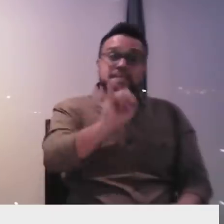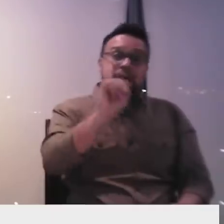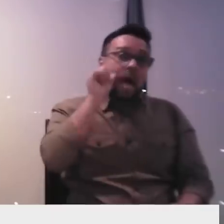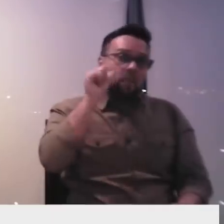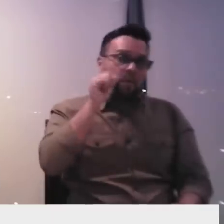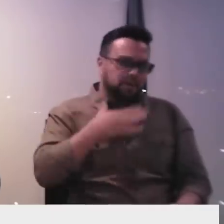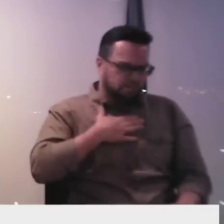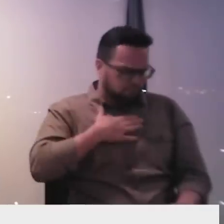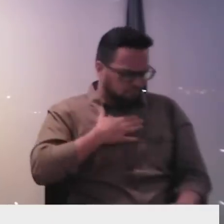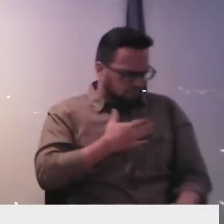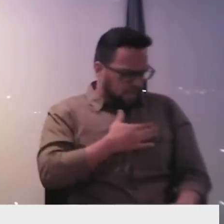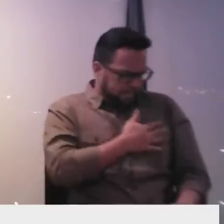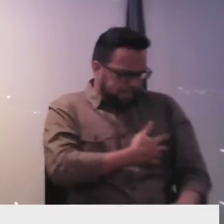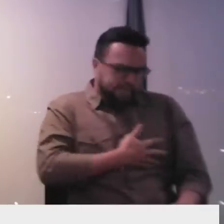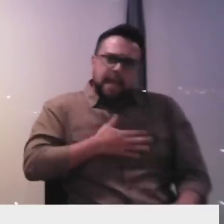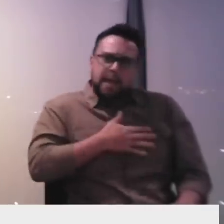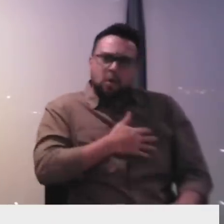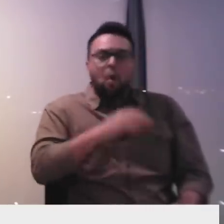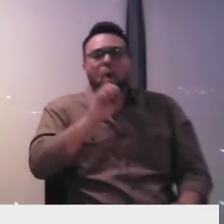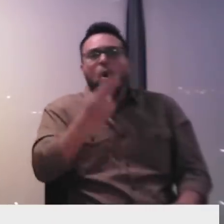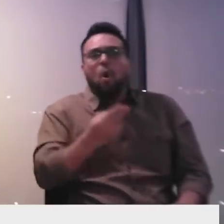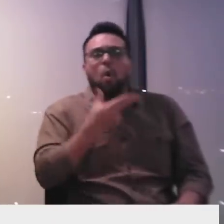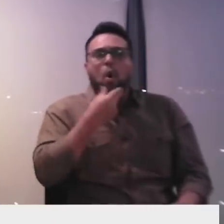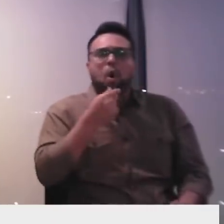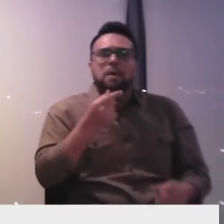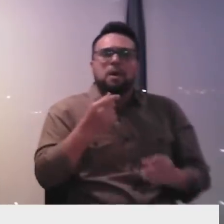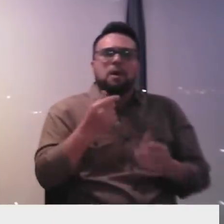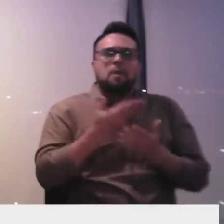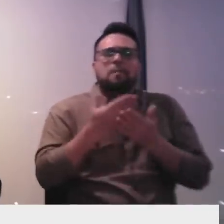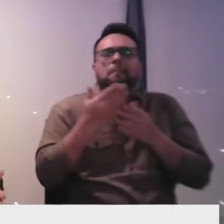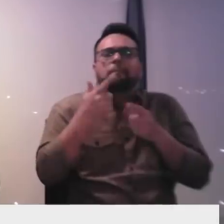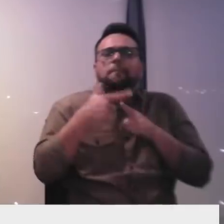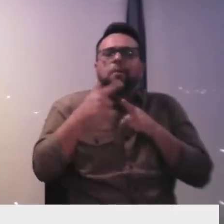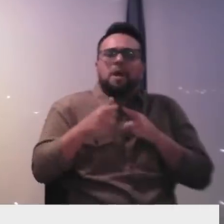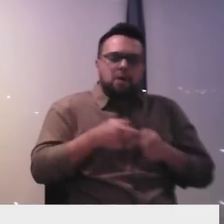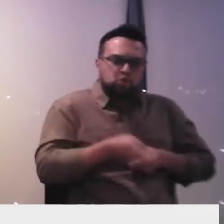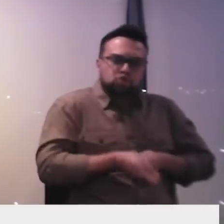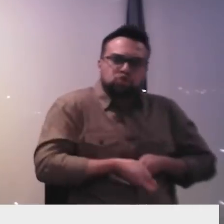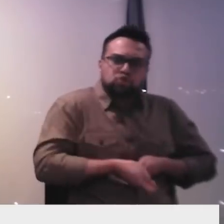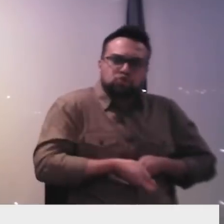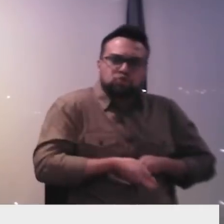algo no seio esquisito, quando o homem começa a ter problema para fazer xixi,